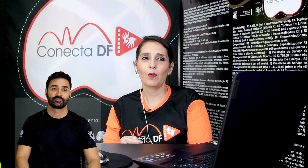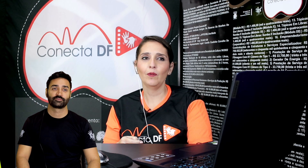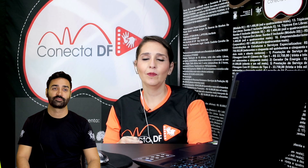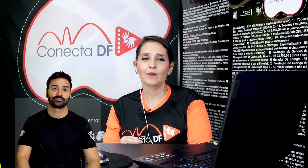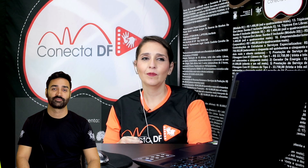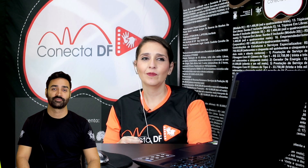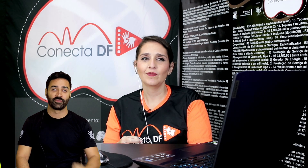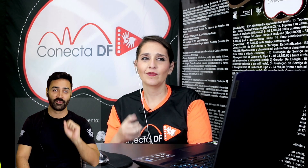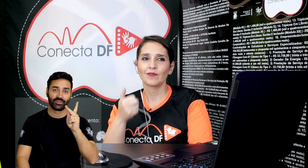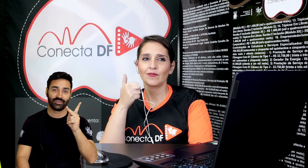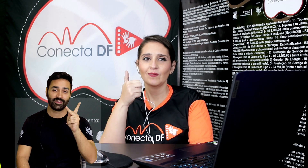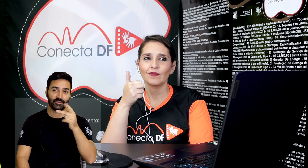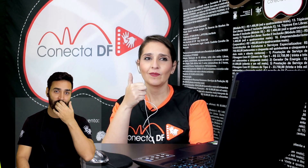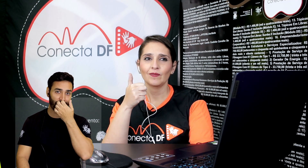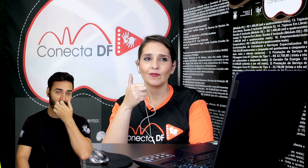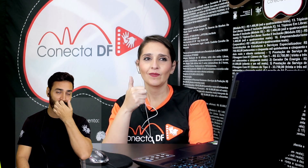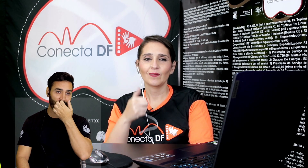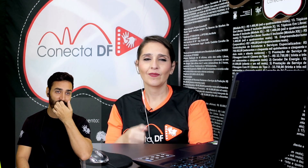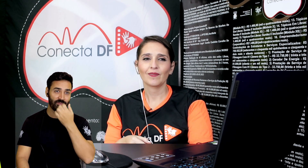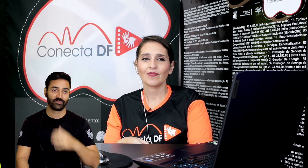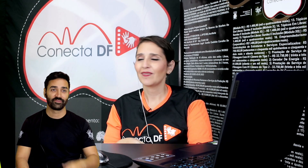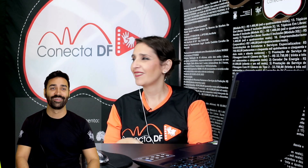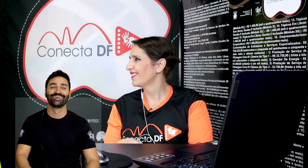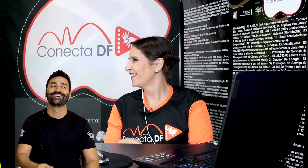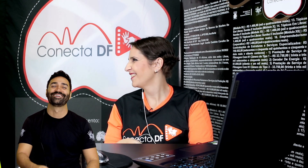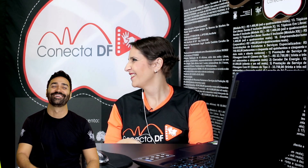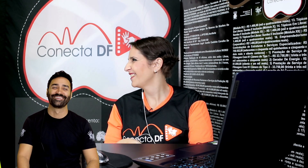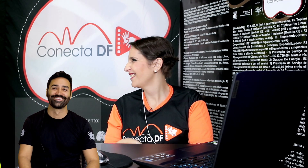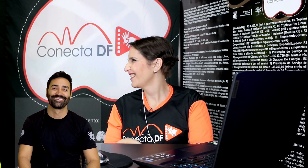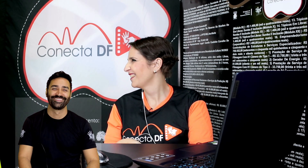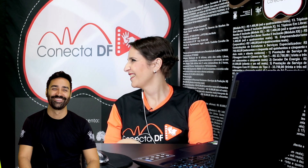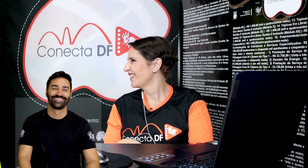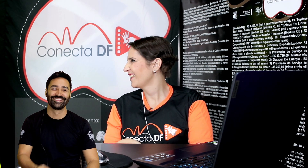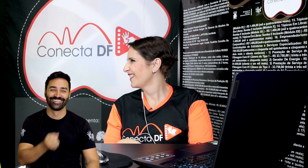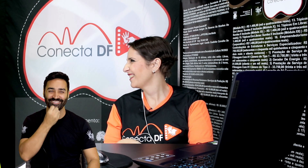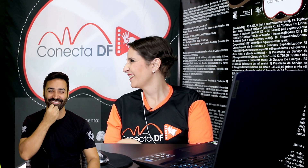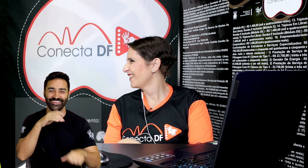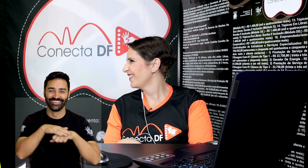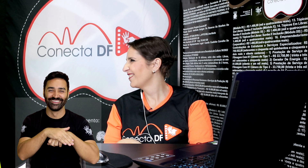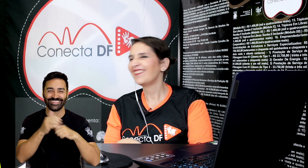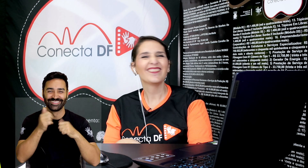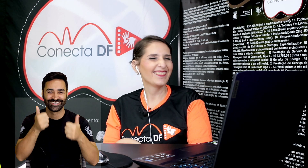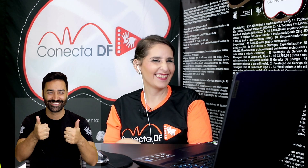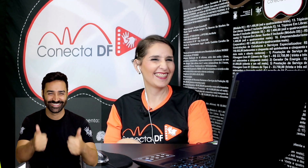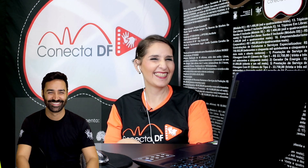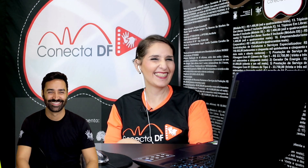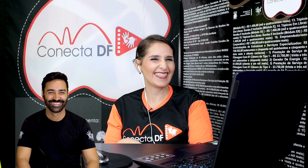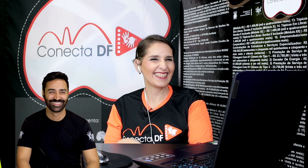Tá bom? Boa noite, Dan. Boa noite, Dan.